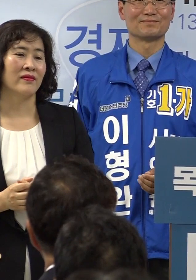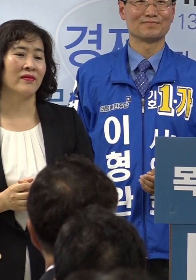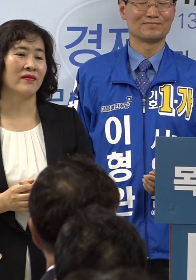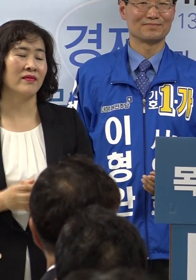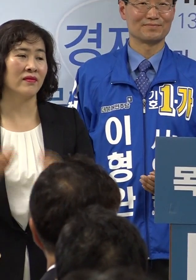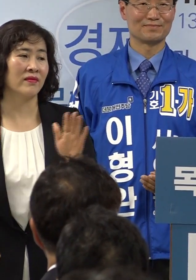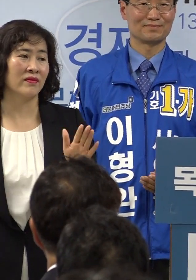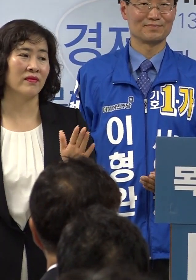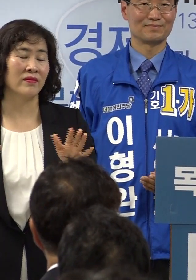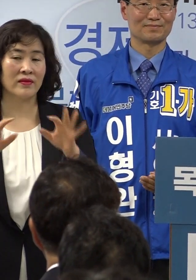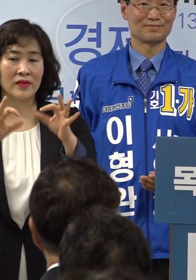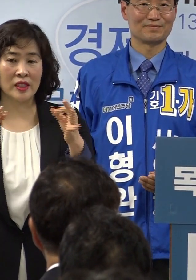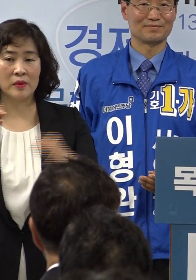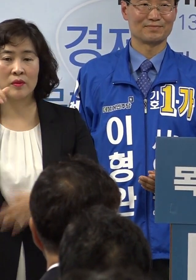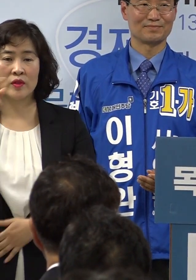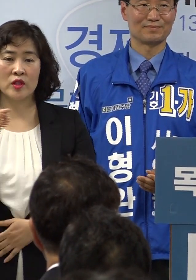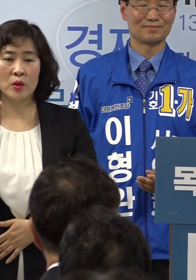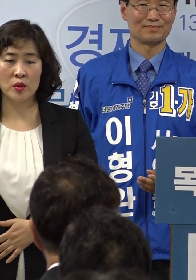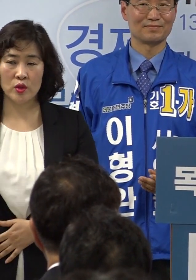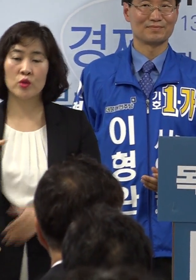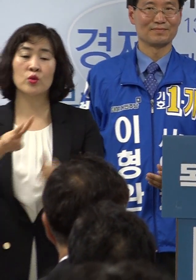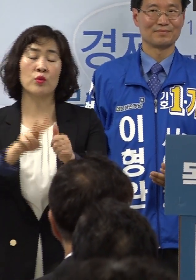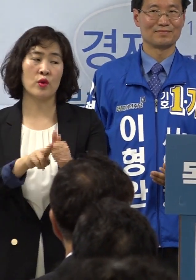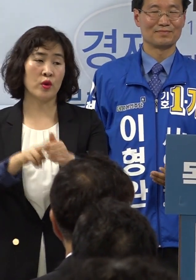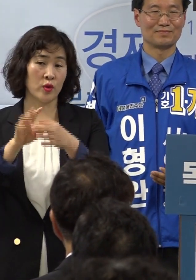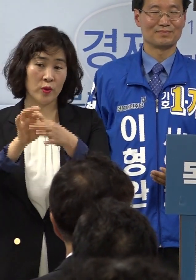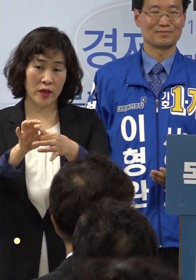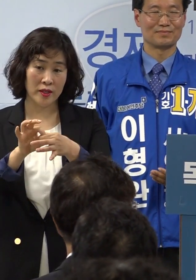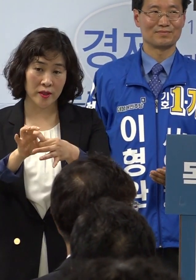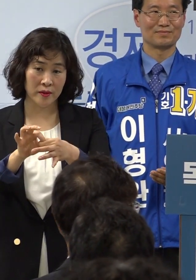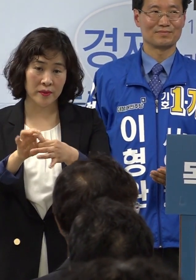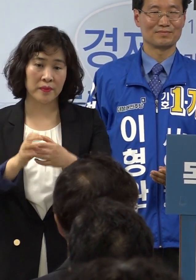우리 김종식 후보를 통해서